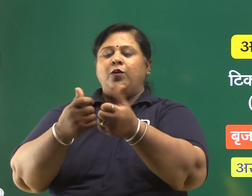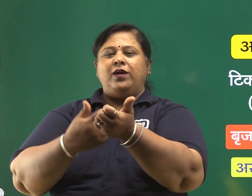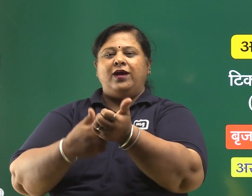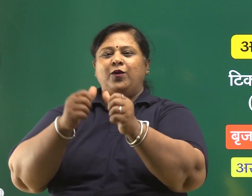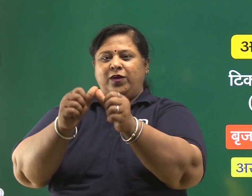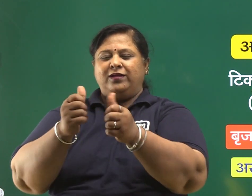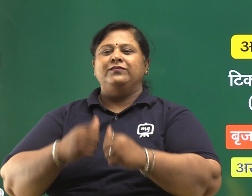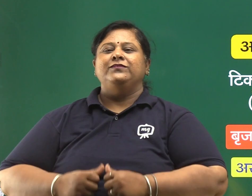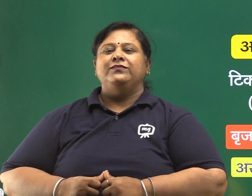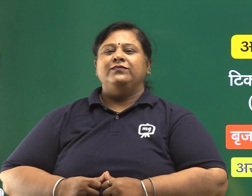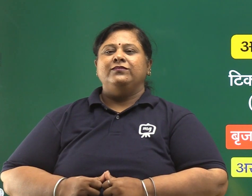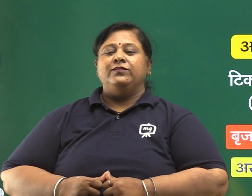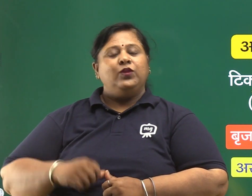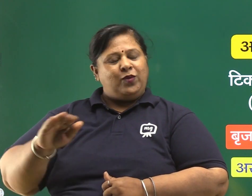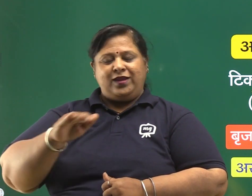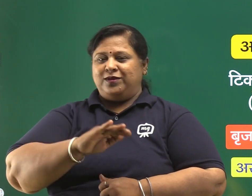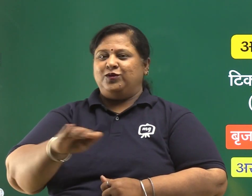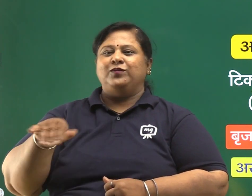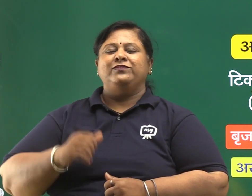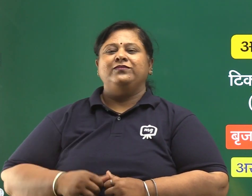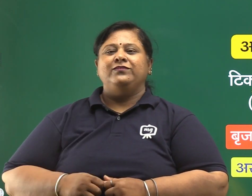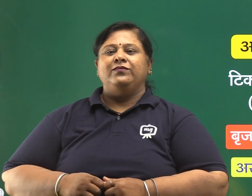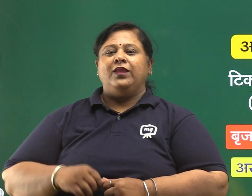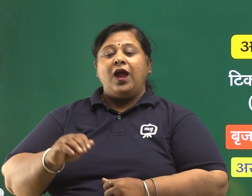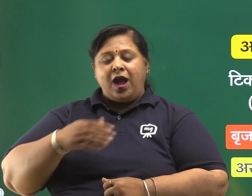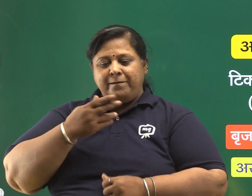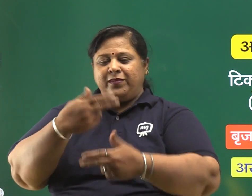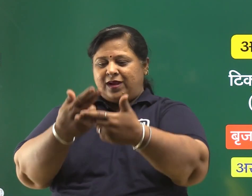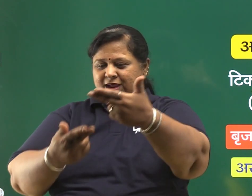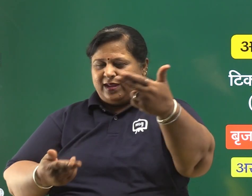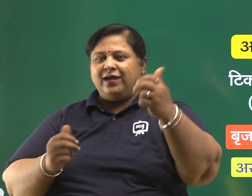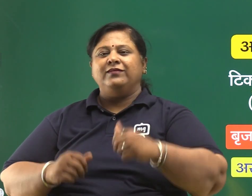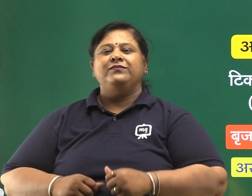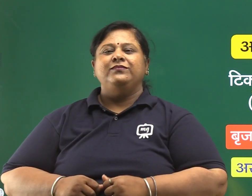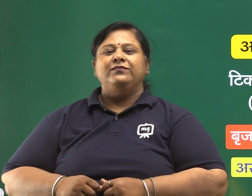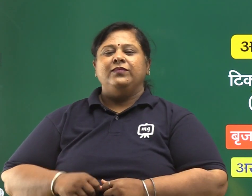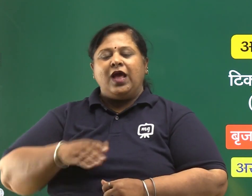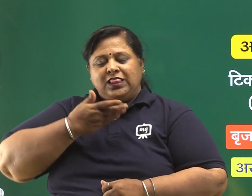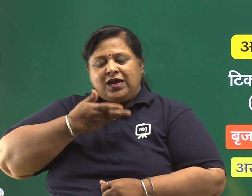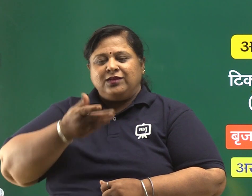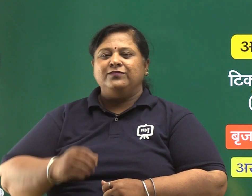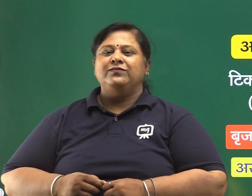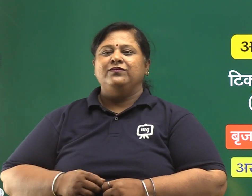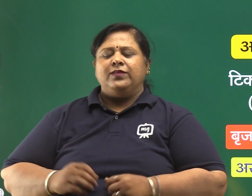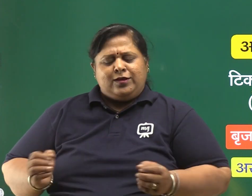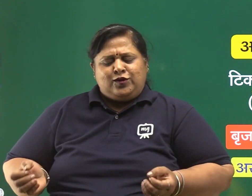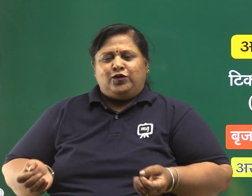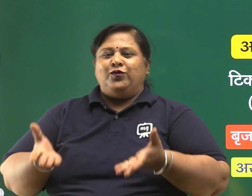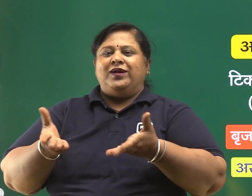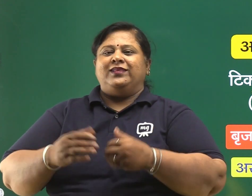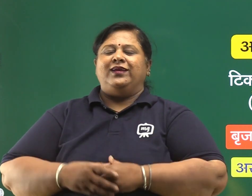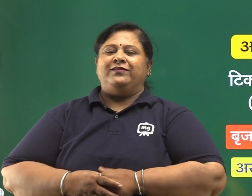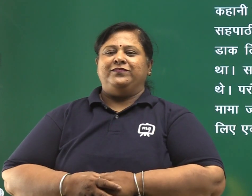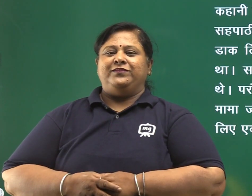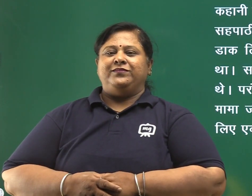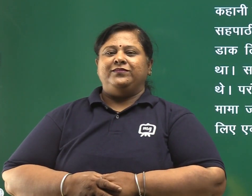अरोड़ा। तो आइए बच्चों, हम कहानी का अध्ययन शुरू करते हैं।